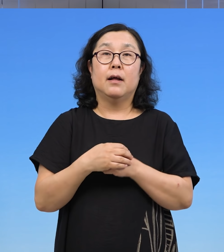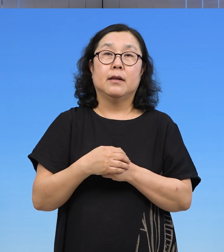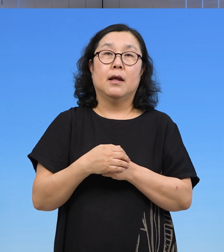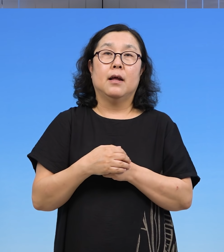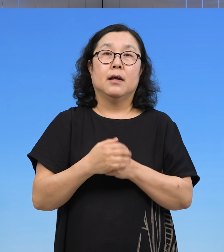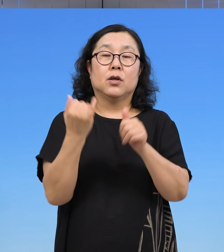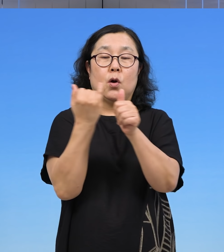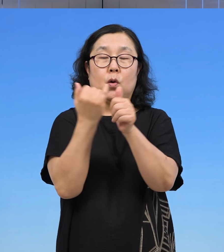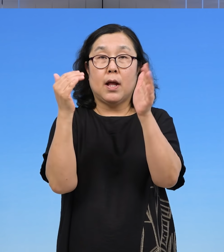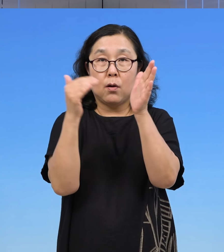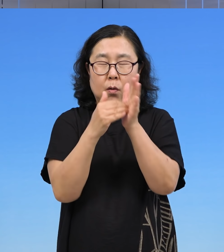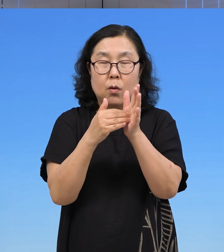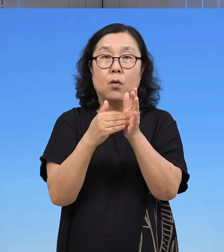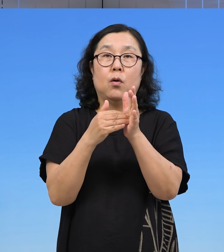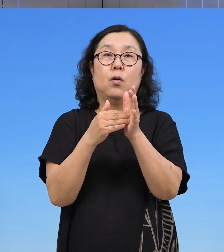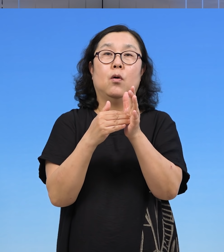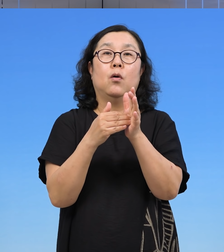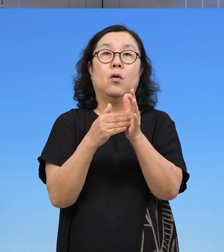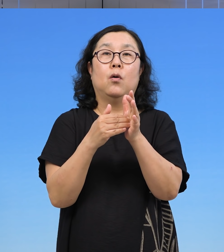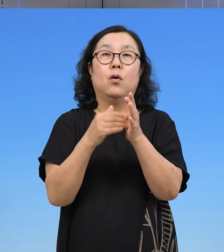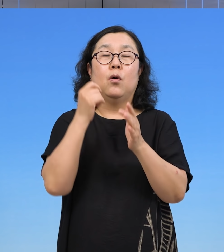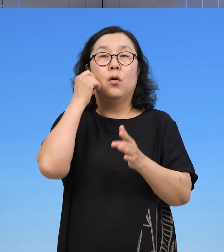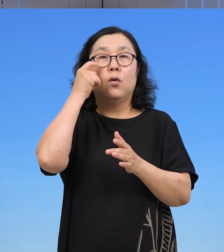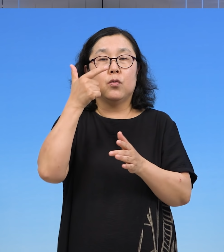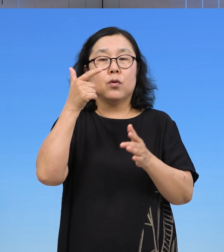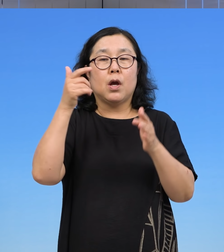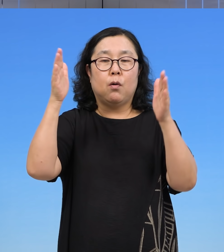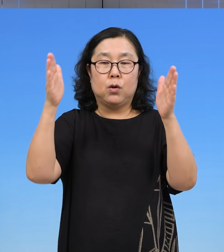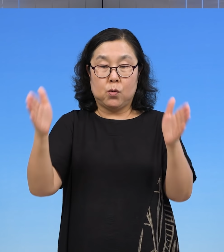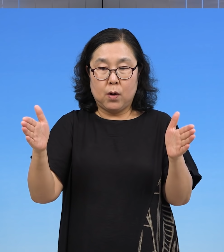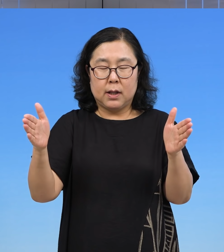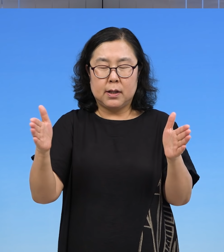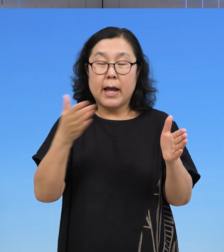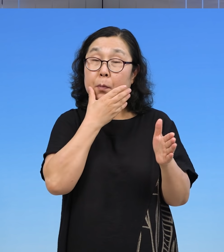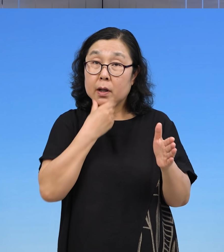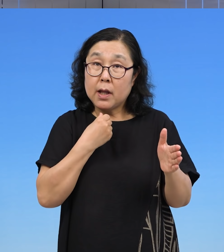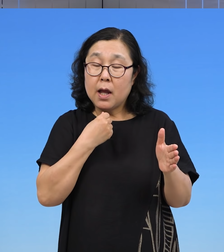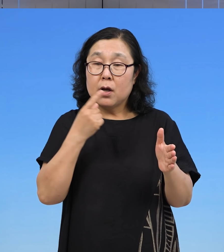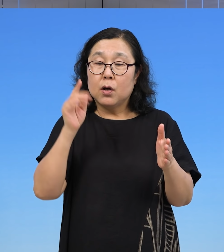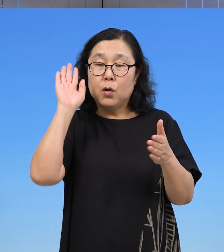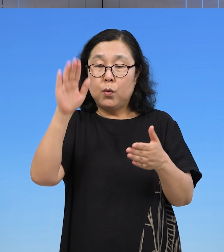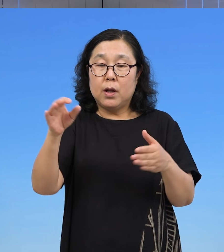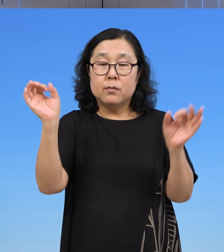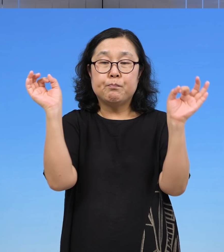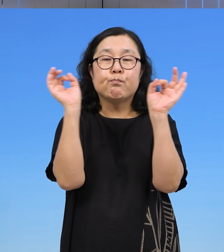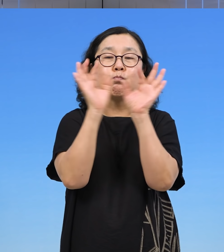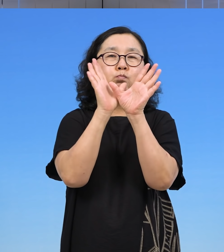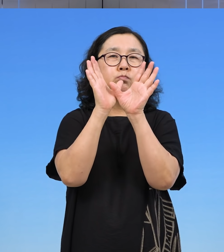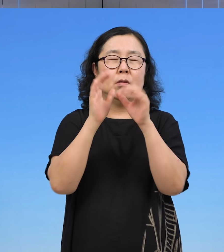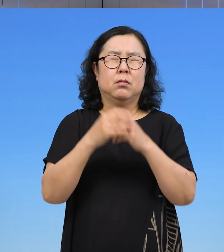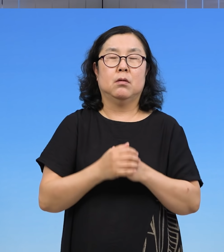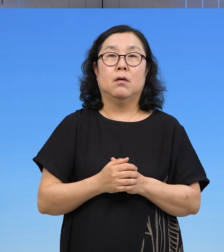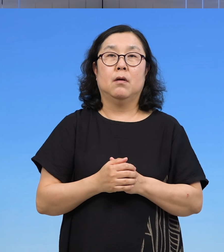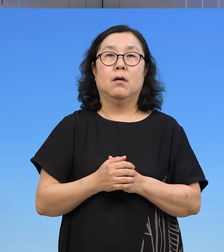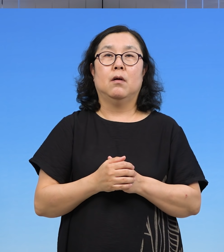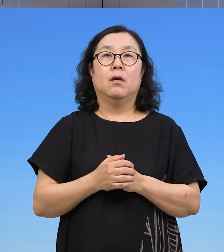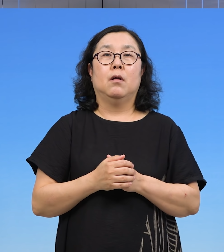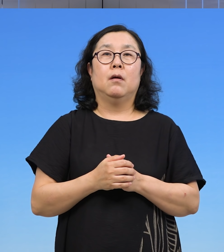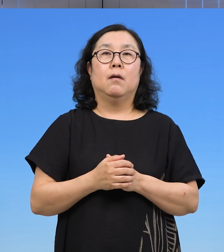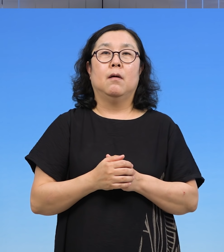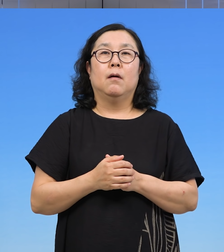딱 장가가고 6개월 동안에 그게 없어졌어요 애들 보내줘도 하나도 뭐